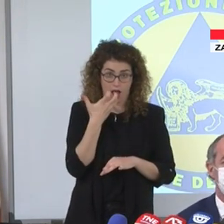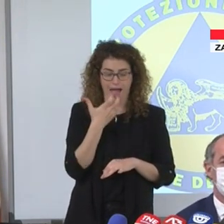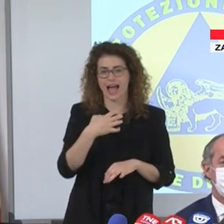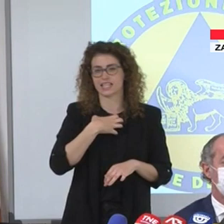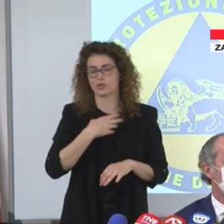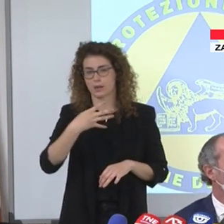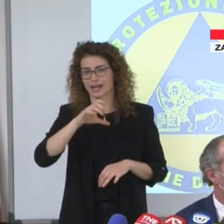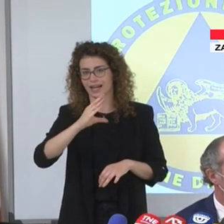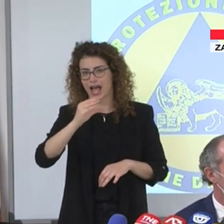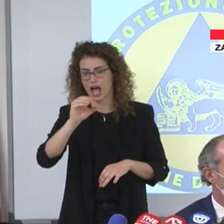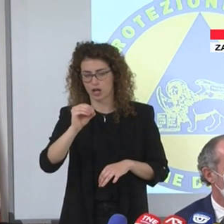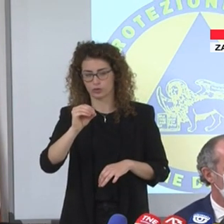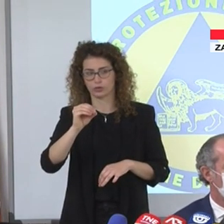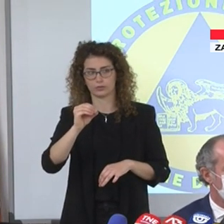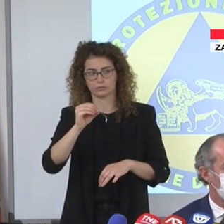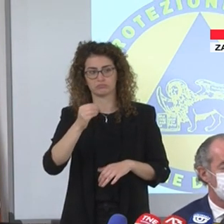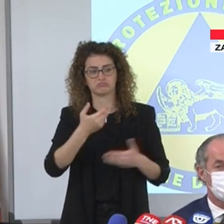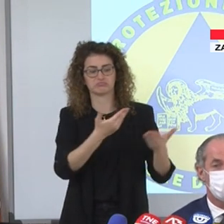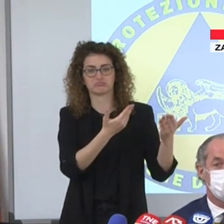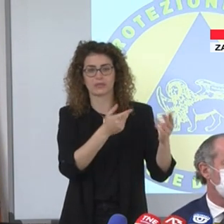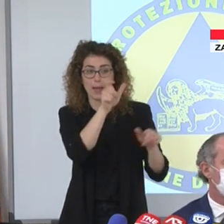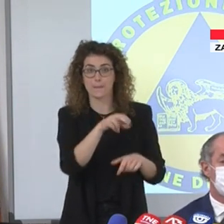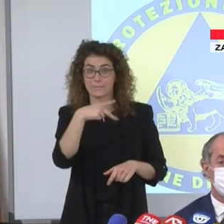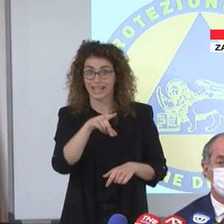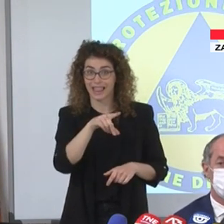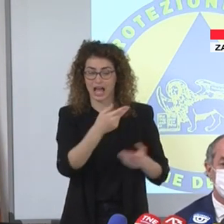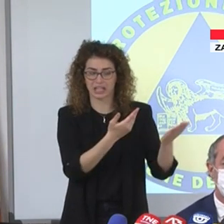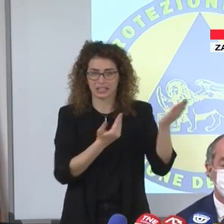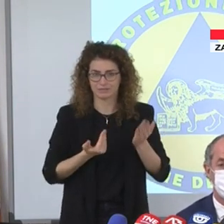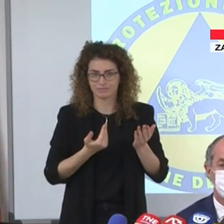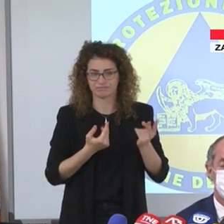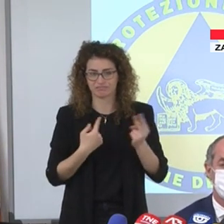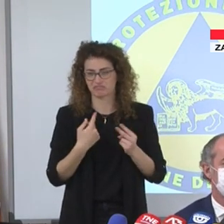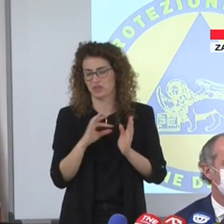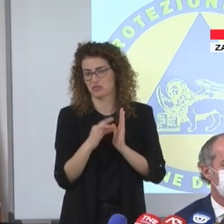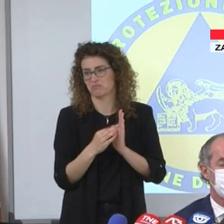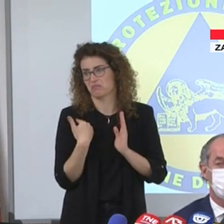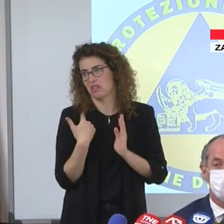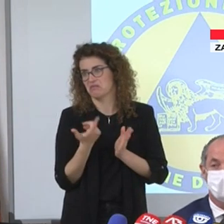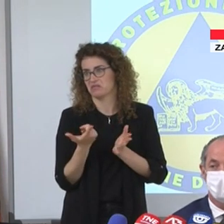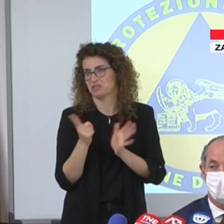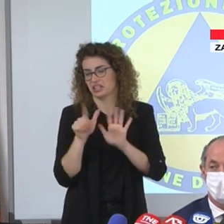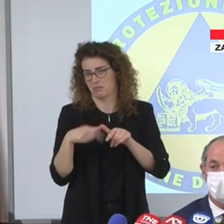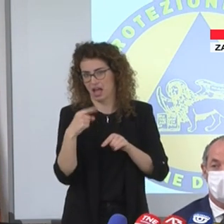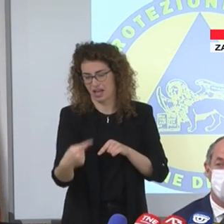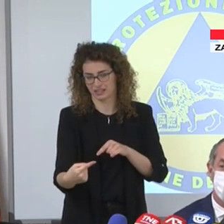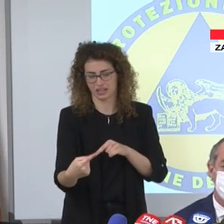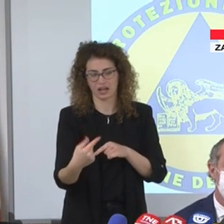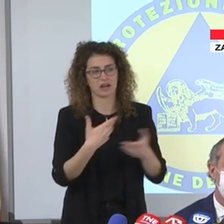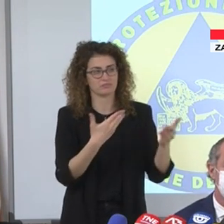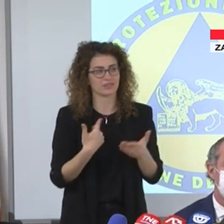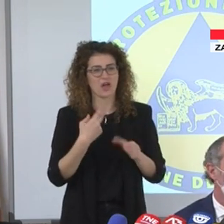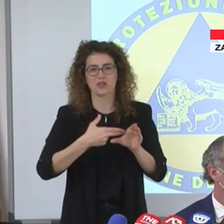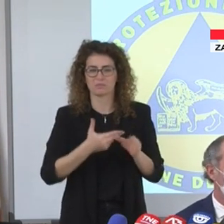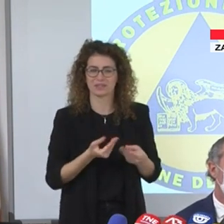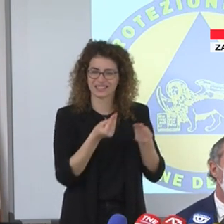Marcato, è venuto anche a trovarmi a San Vendemiano Pennacchi dopo qualche giorno, non so, una settimana, due, gli ho offerto anche